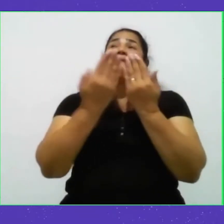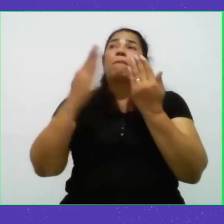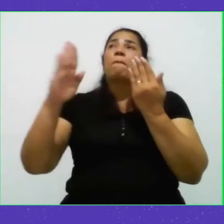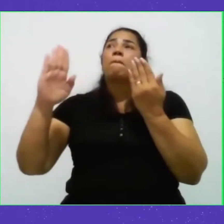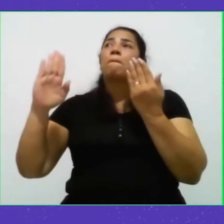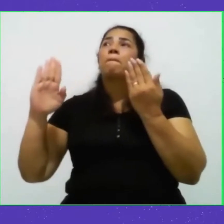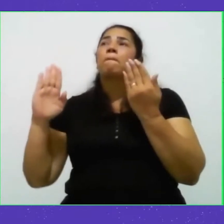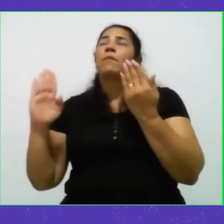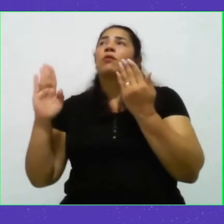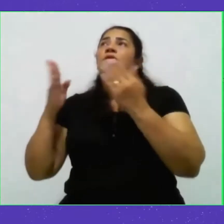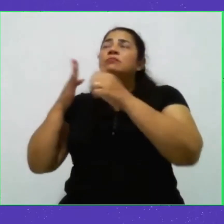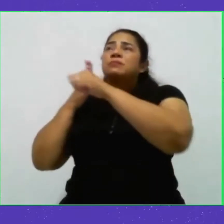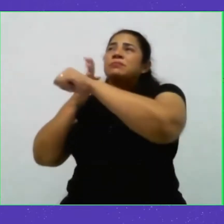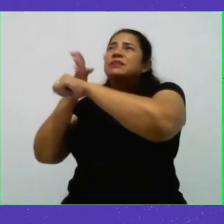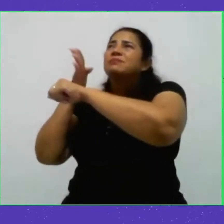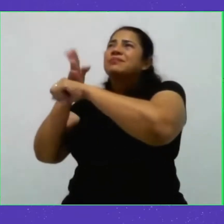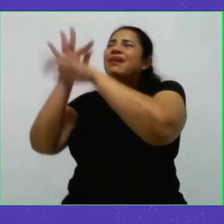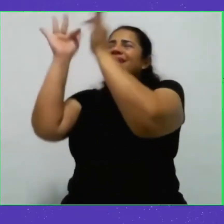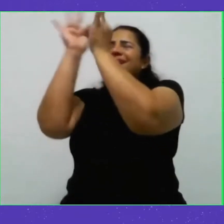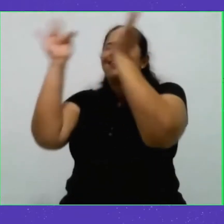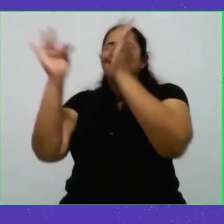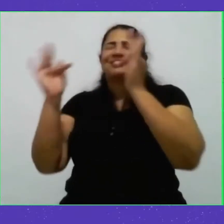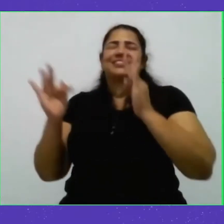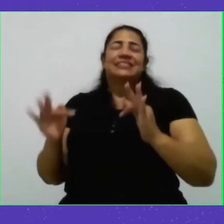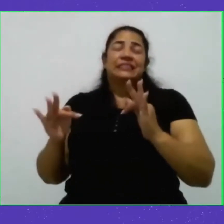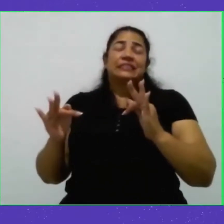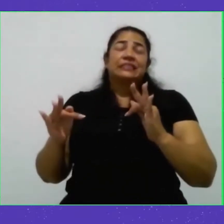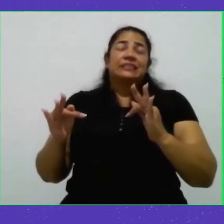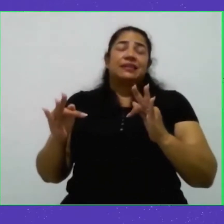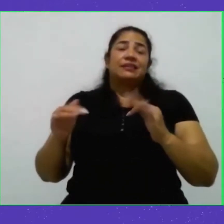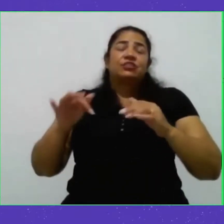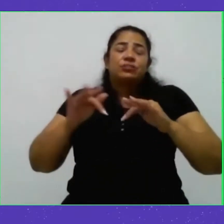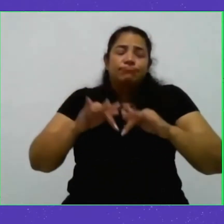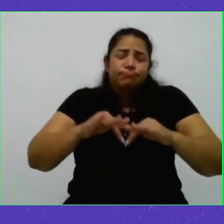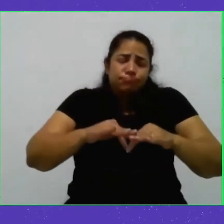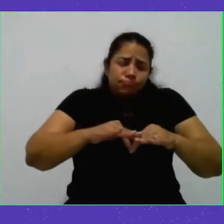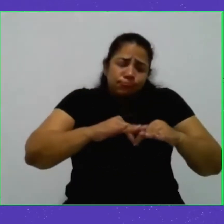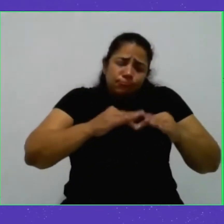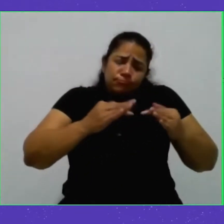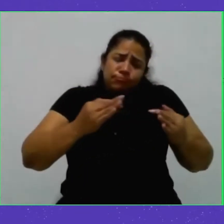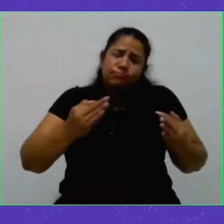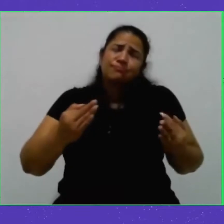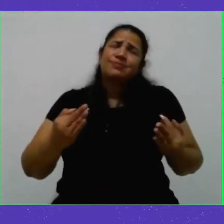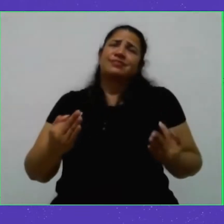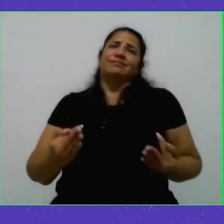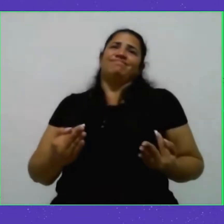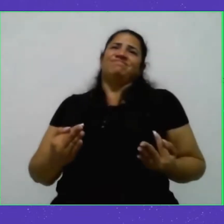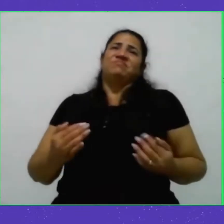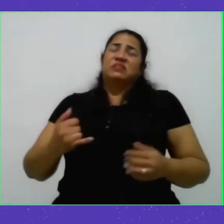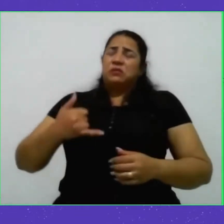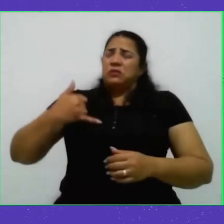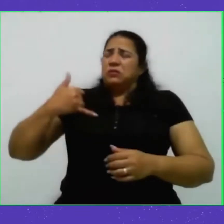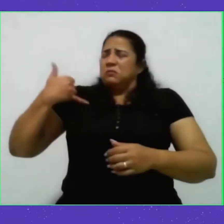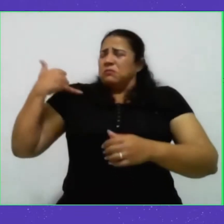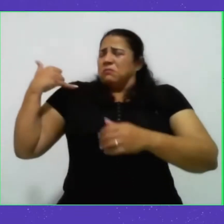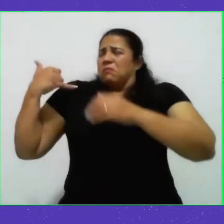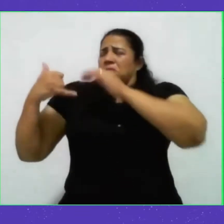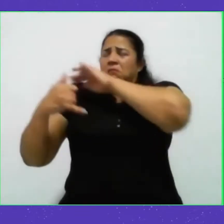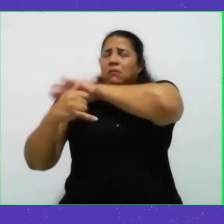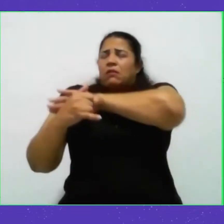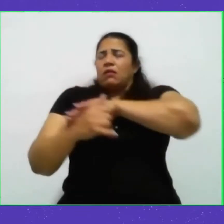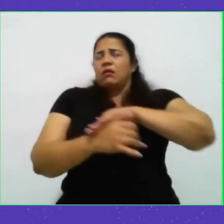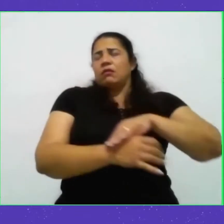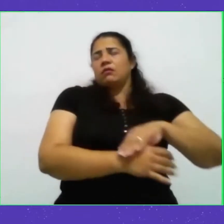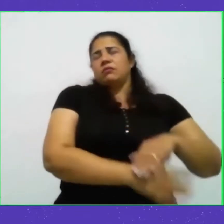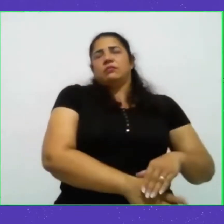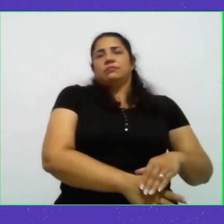esvaziar, nos humilhar, deixar a arrogância, deixar a soberba. Você faz as coisas, você acha que é muito bom